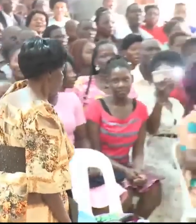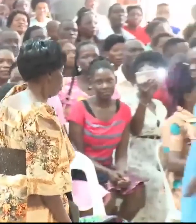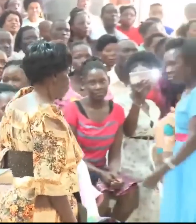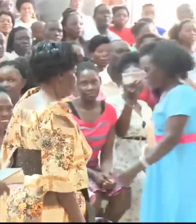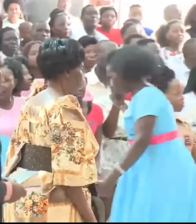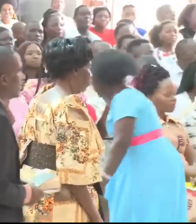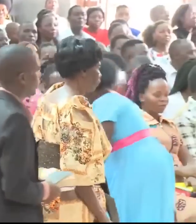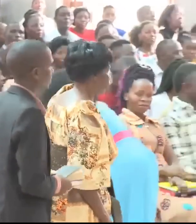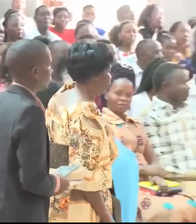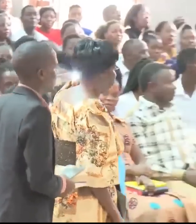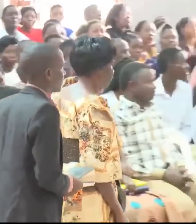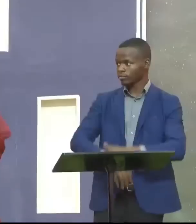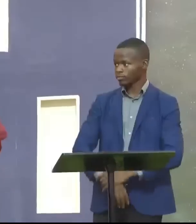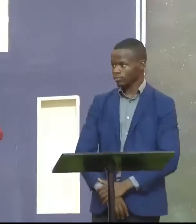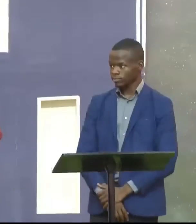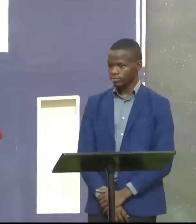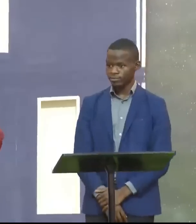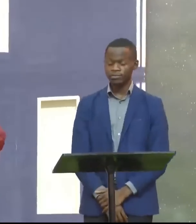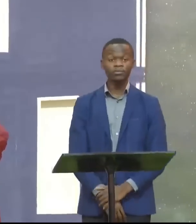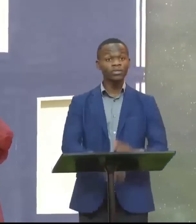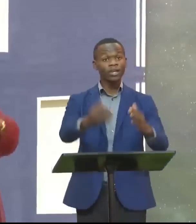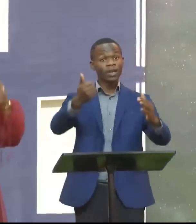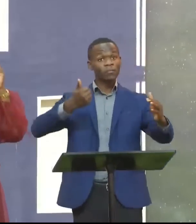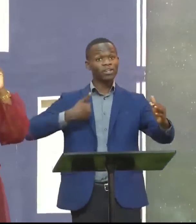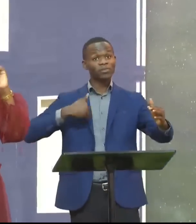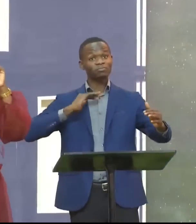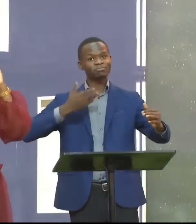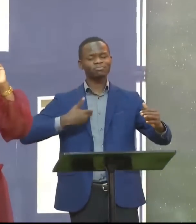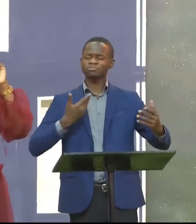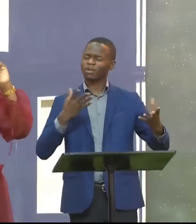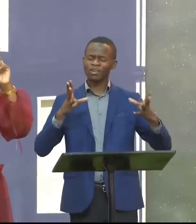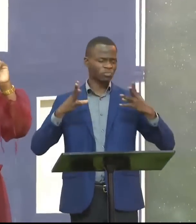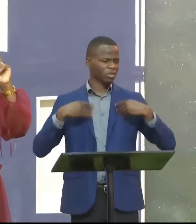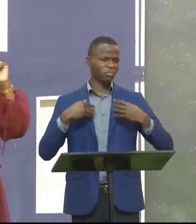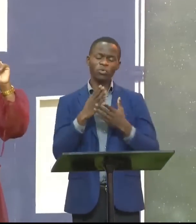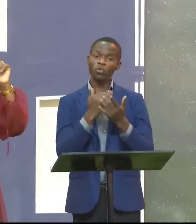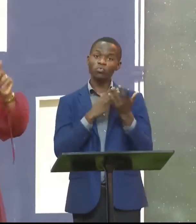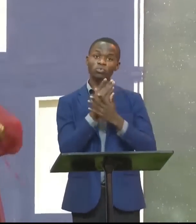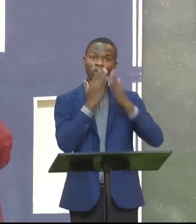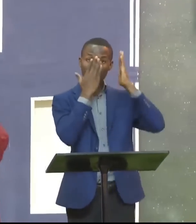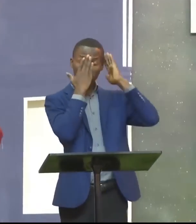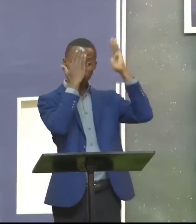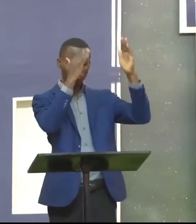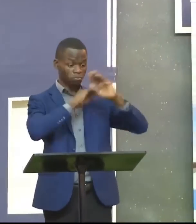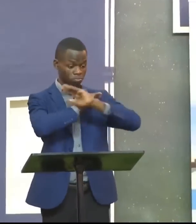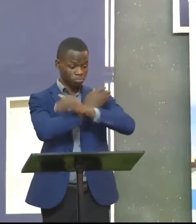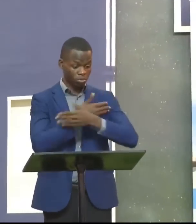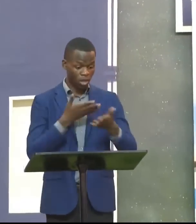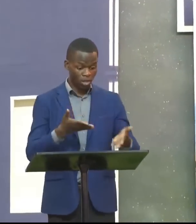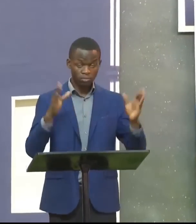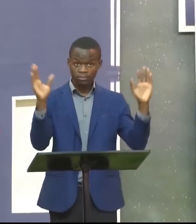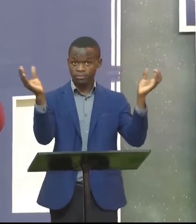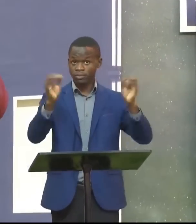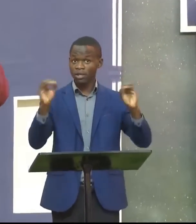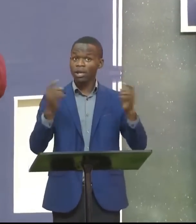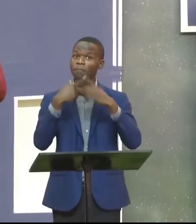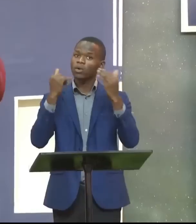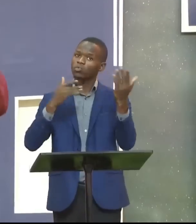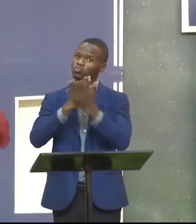Hallelujah. Basebo ne banyabo munzikirize newankubadde nga Bishop tali mu bulamu bw'ensi eno.